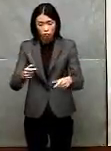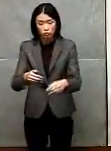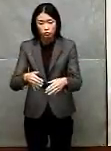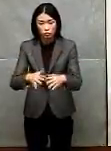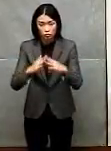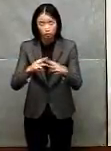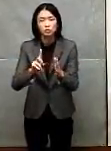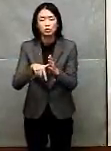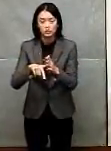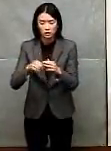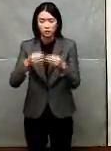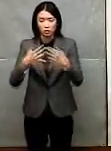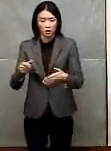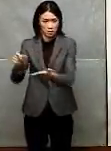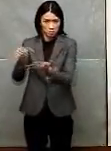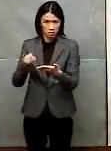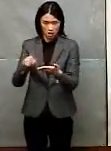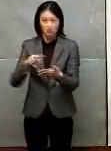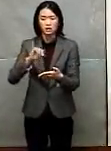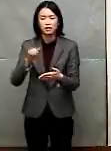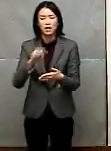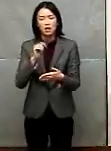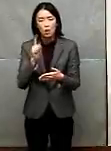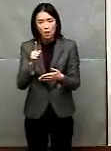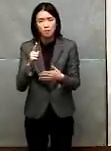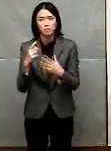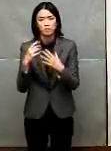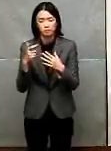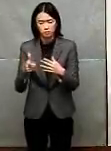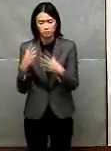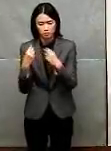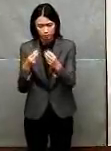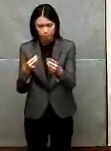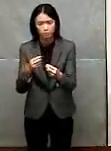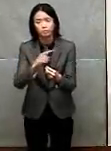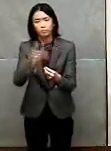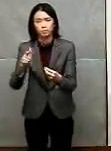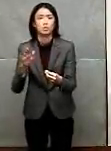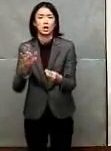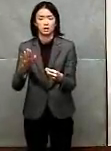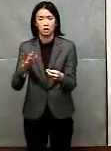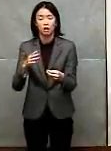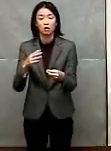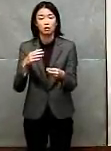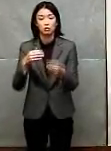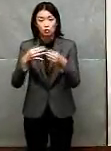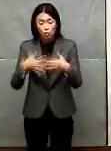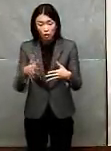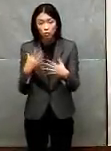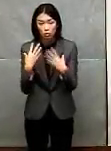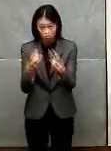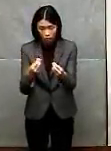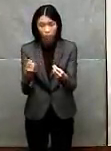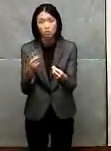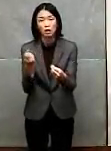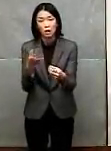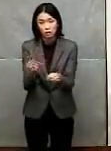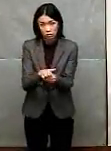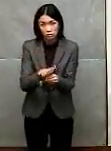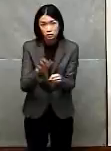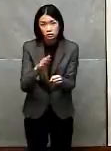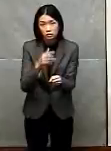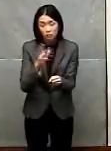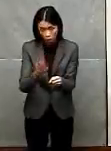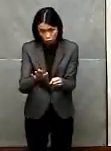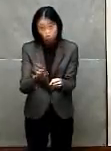としてきた条件は今と変わらないのか、県として、設定している新たな条件などがもしあれば教えていただければと思います。